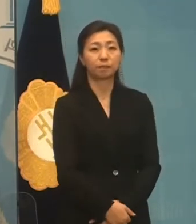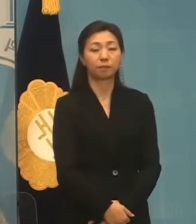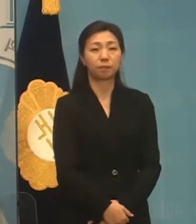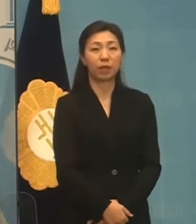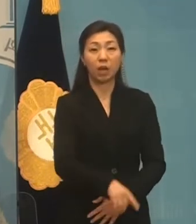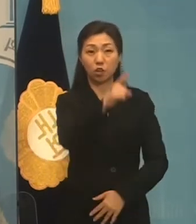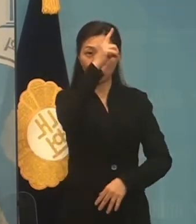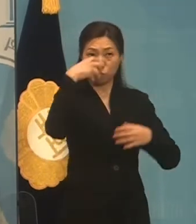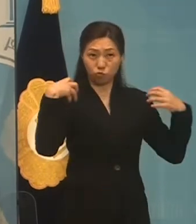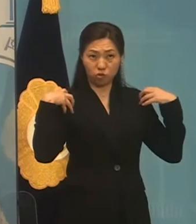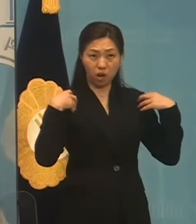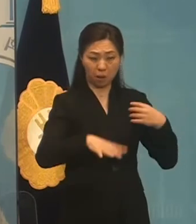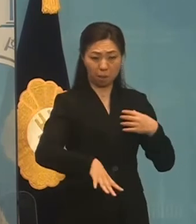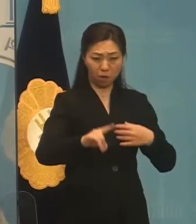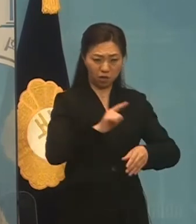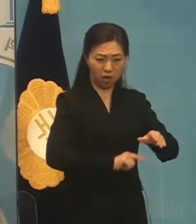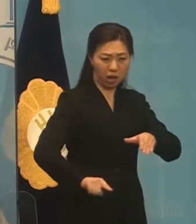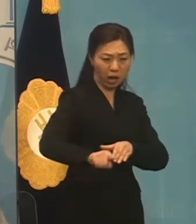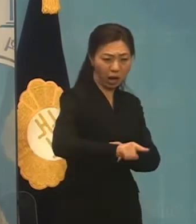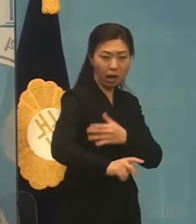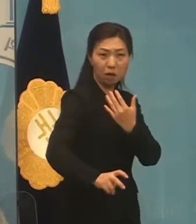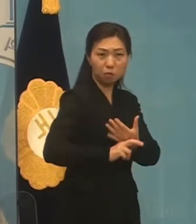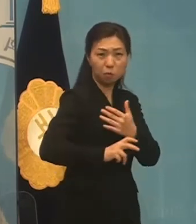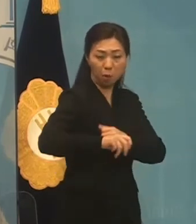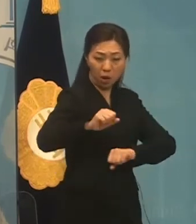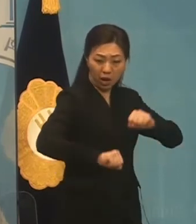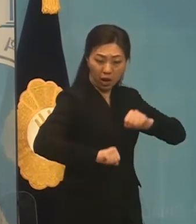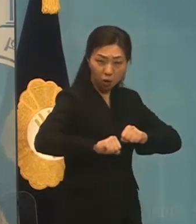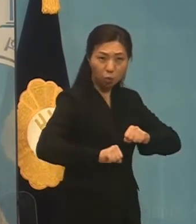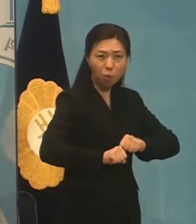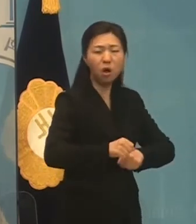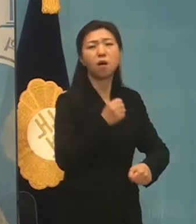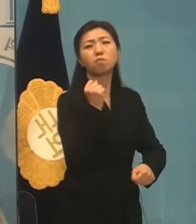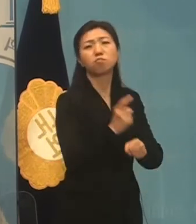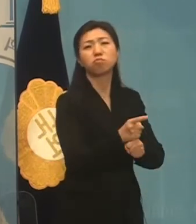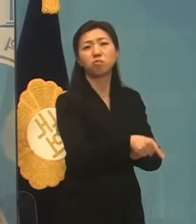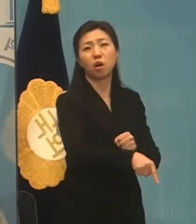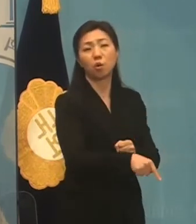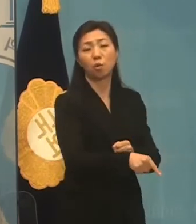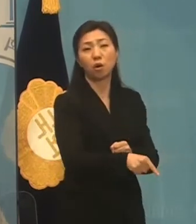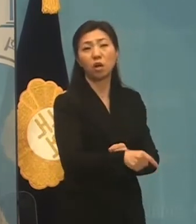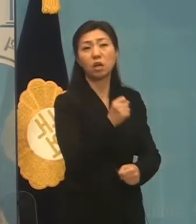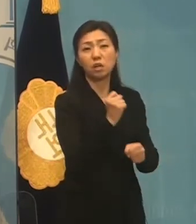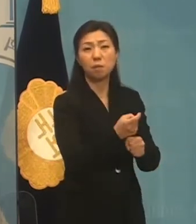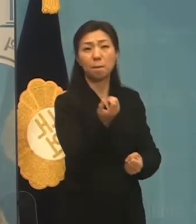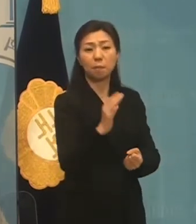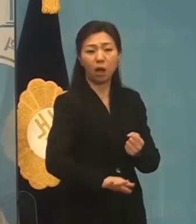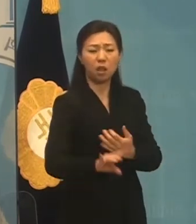정부가 나서서 위법을 저지르고도 변명으로 일관하는 이게 나라입니까?